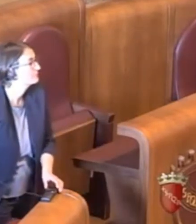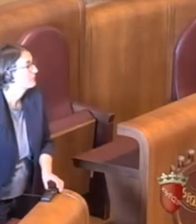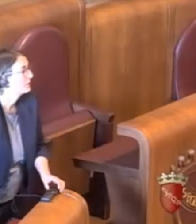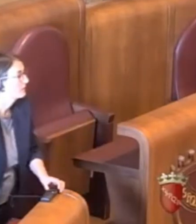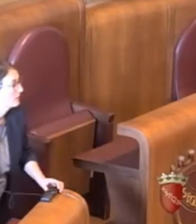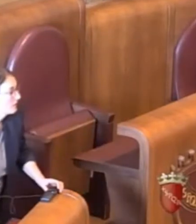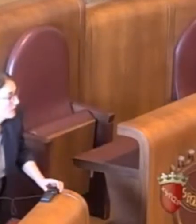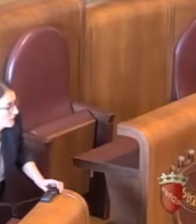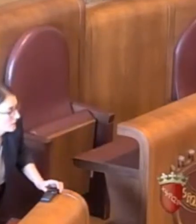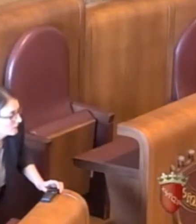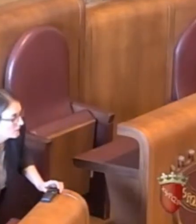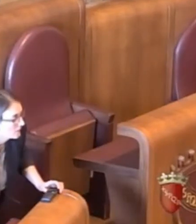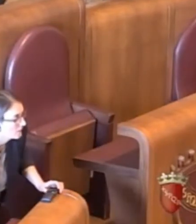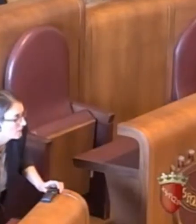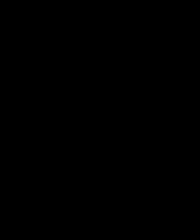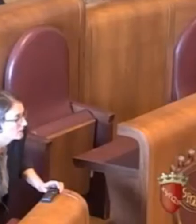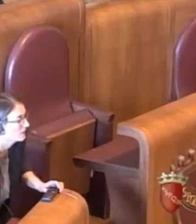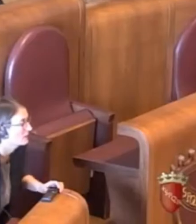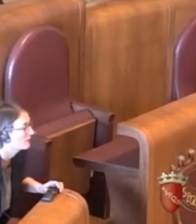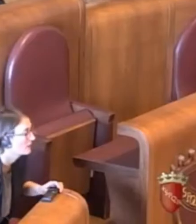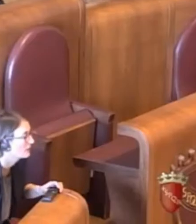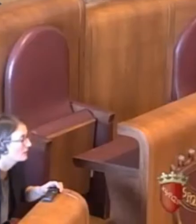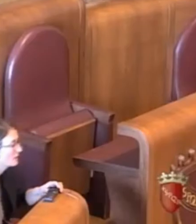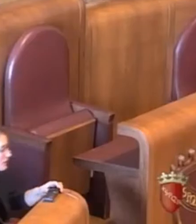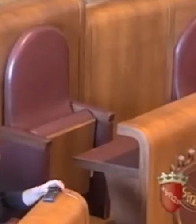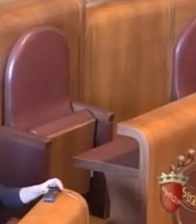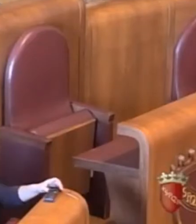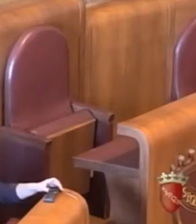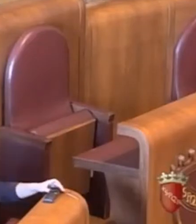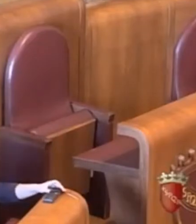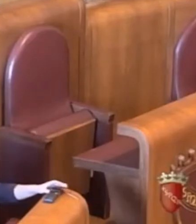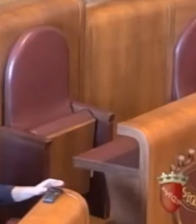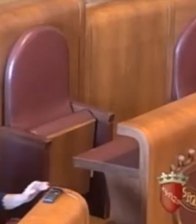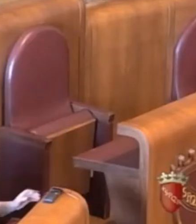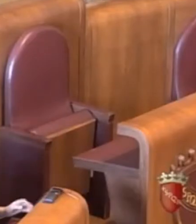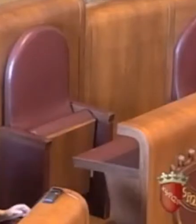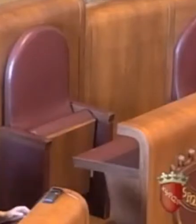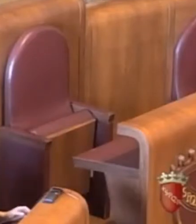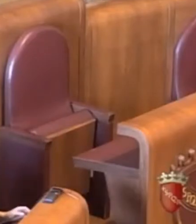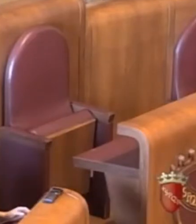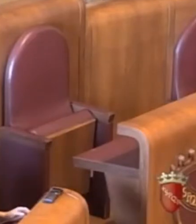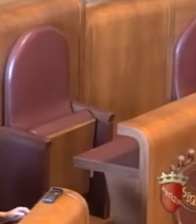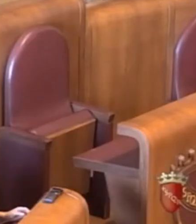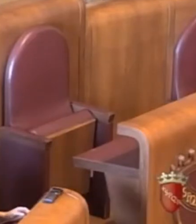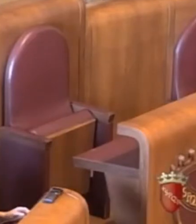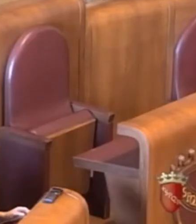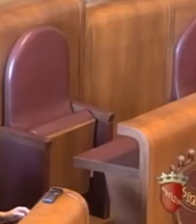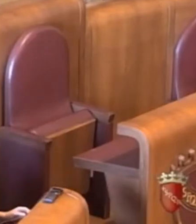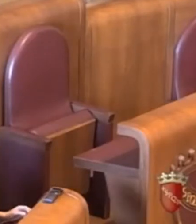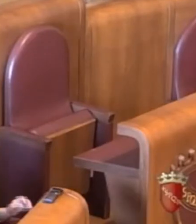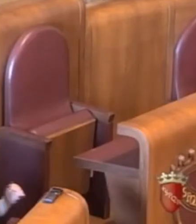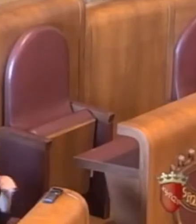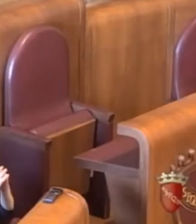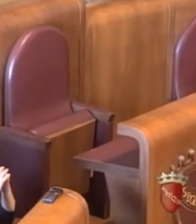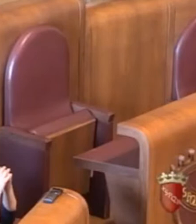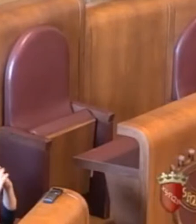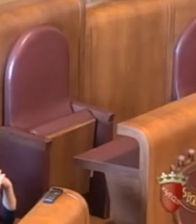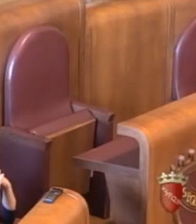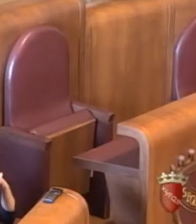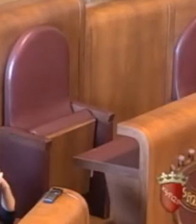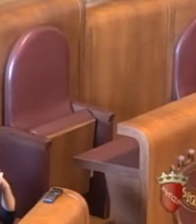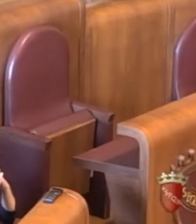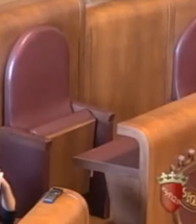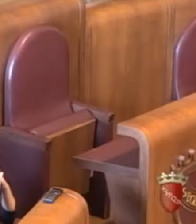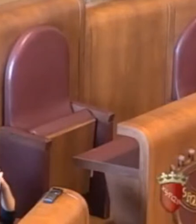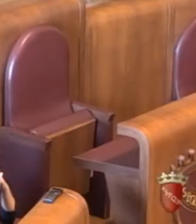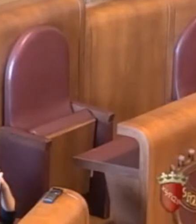Il regolamento per la concessione dei contributi e per l'approvazione dei vantaggi economici a sostegno delle attività